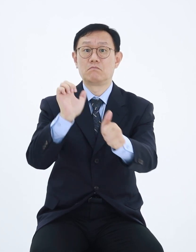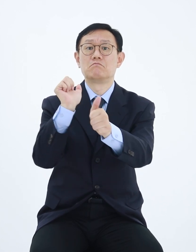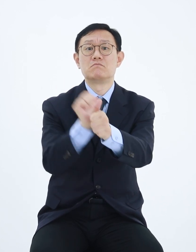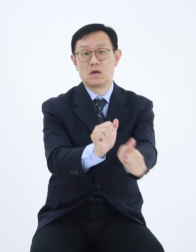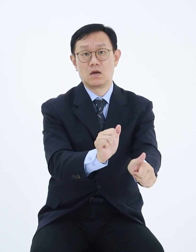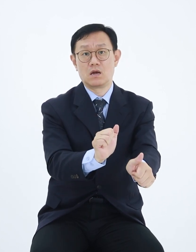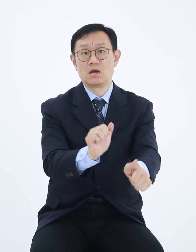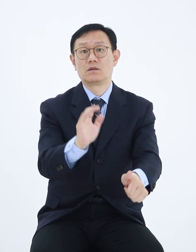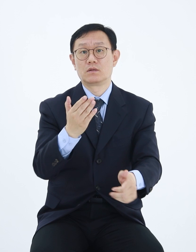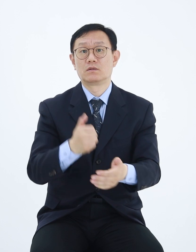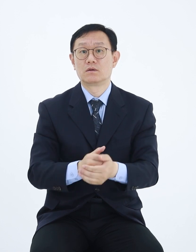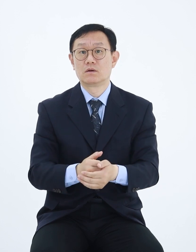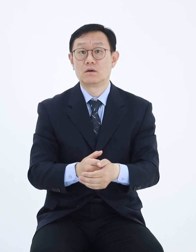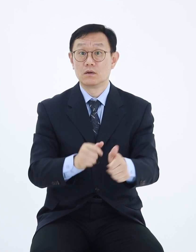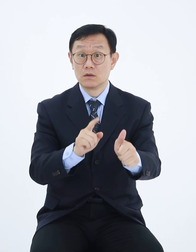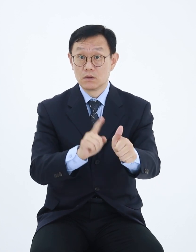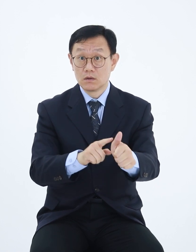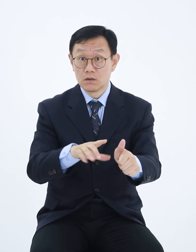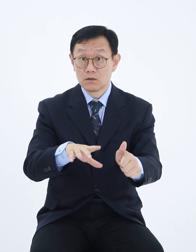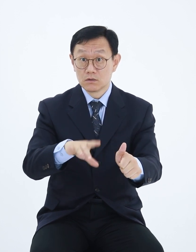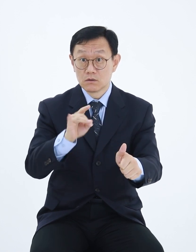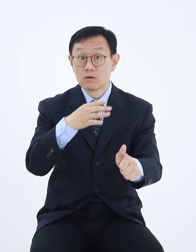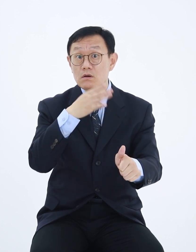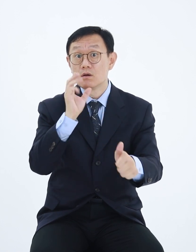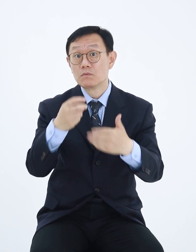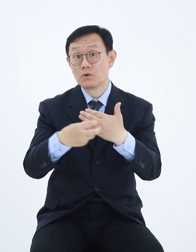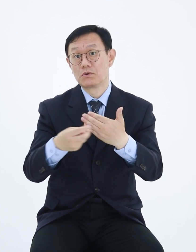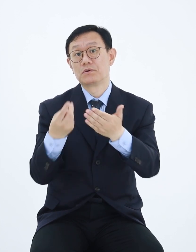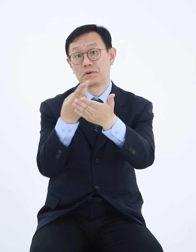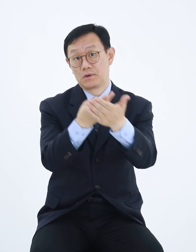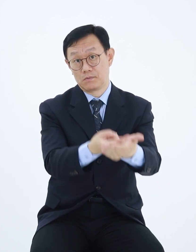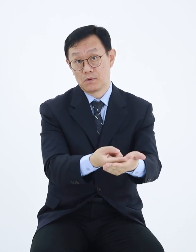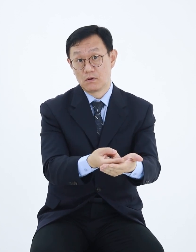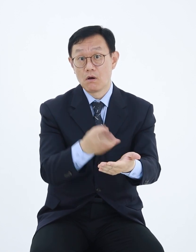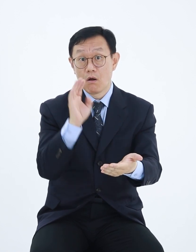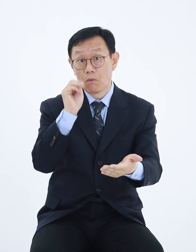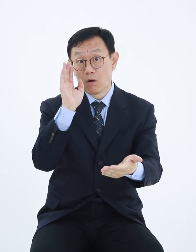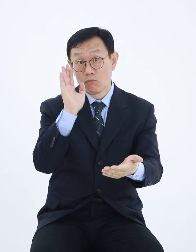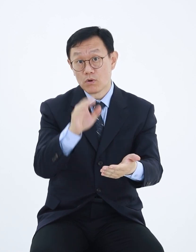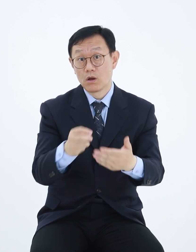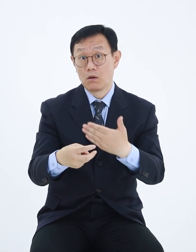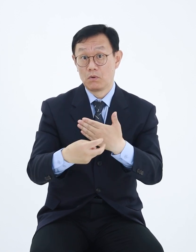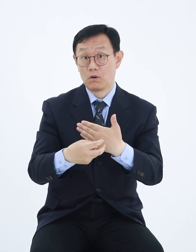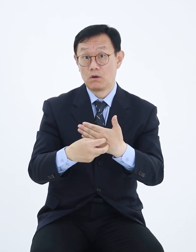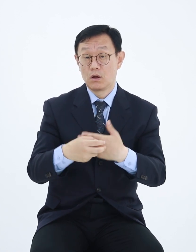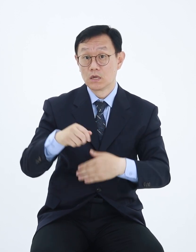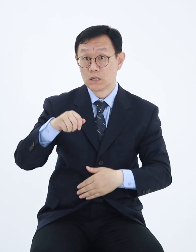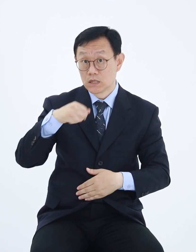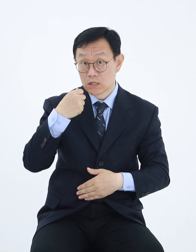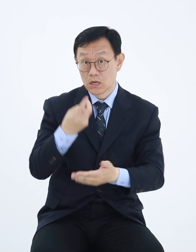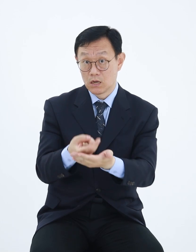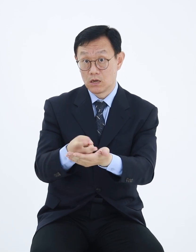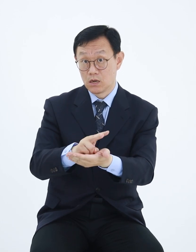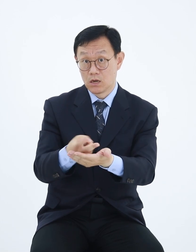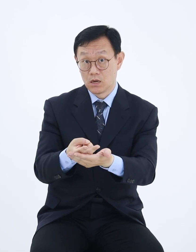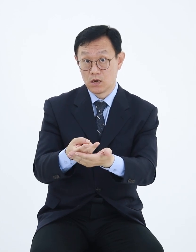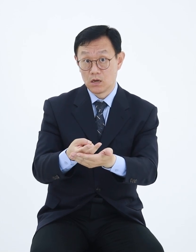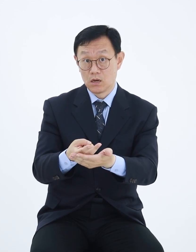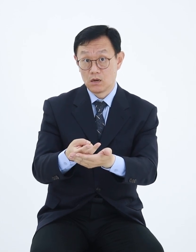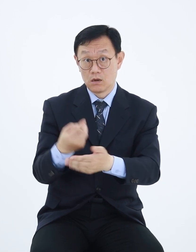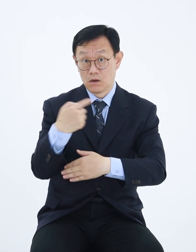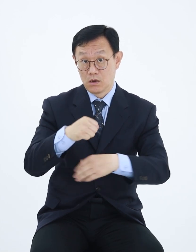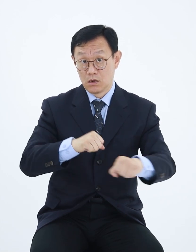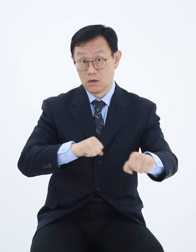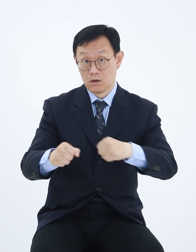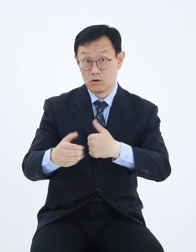감염되었습니다. K씨는 처음에 요양병원에 입원했는데 얼마 후 병원 측에서 식사나 체위 변경 등